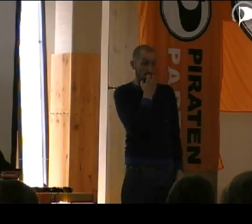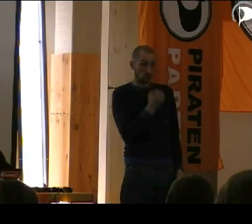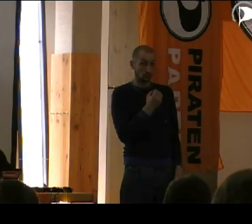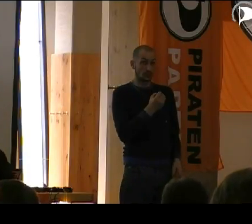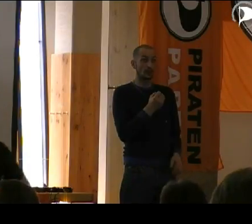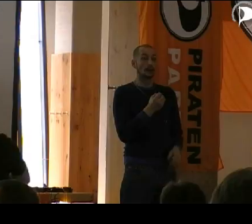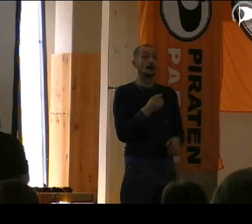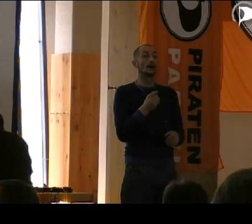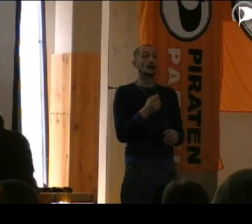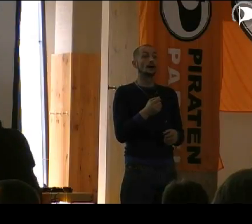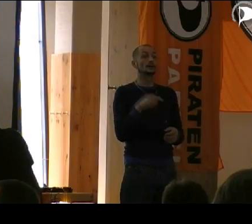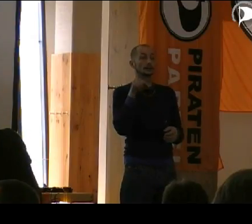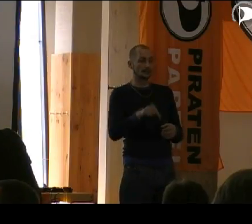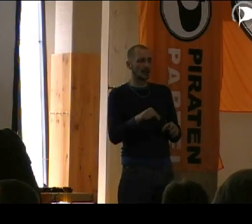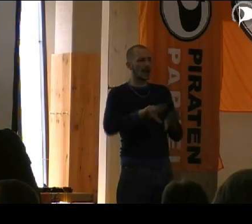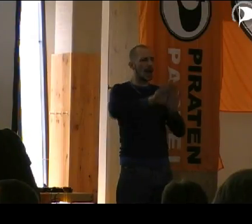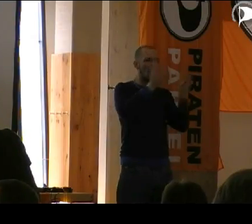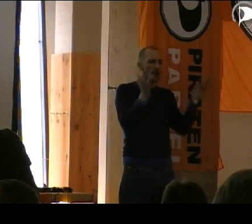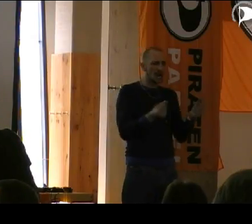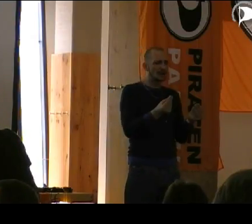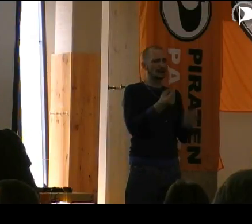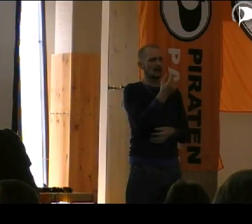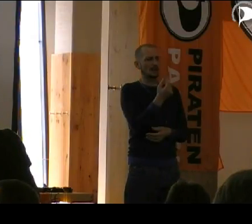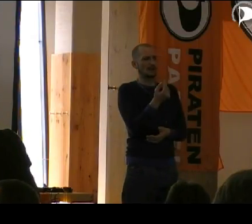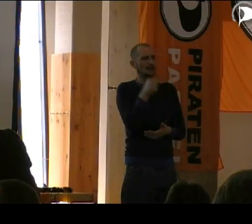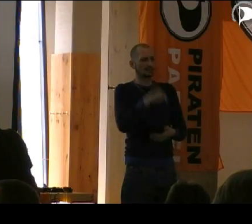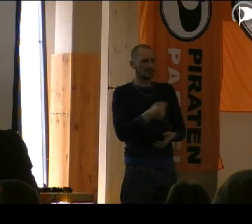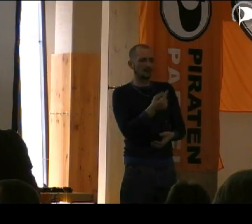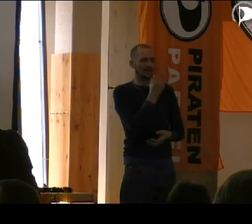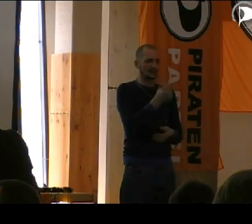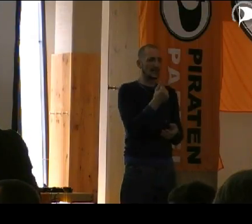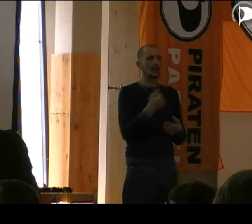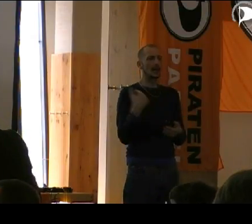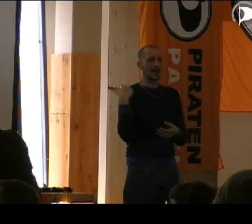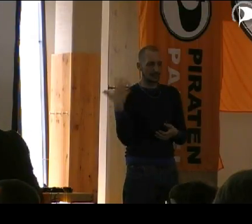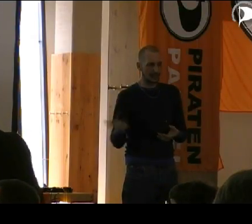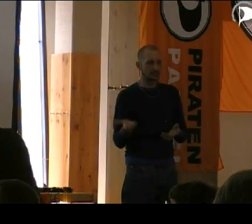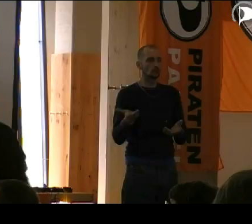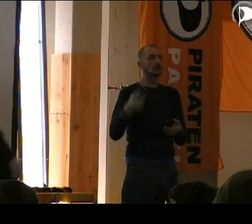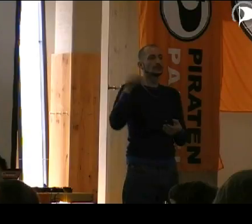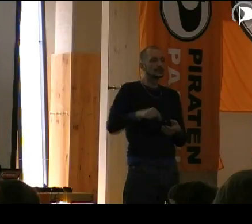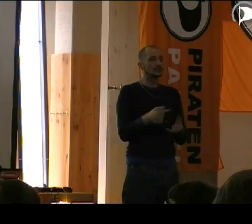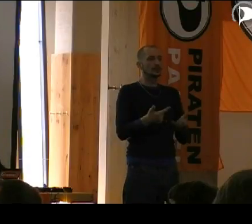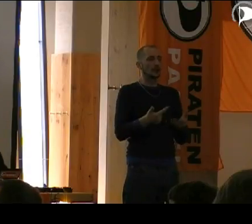die ganze entlastung in finanzieller art zu verschieben und die ganze nochmal danke